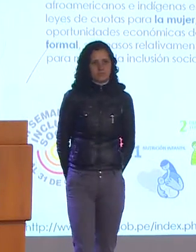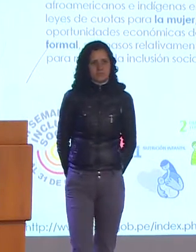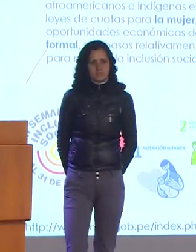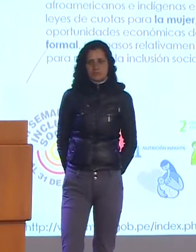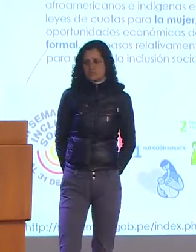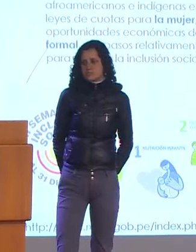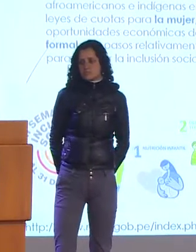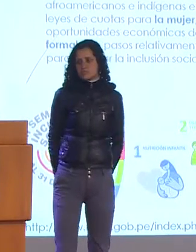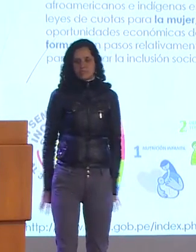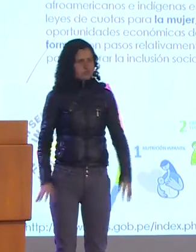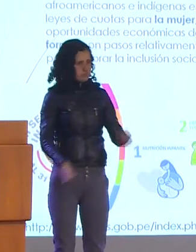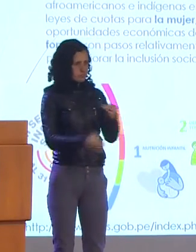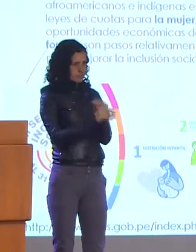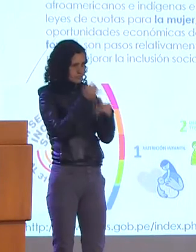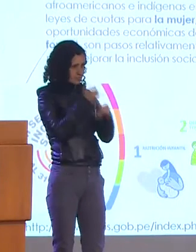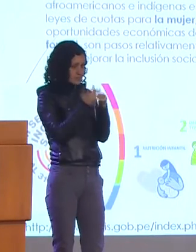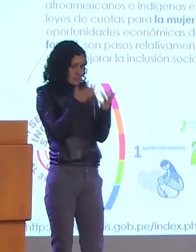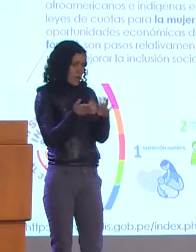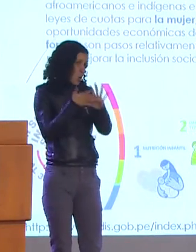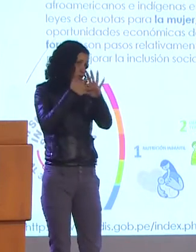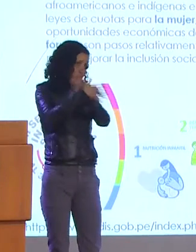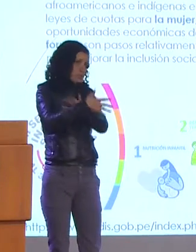Por último, quisiera contarles